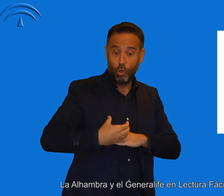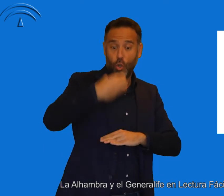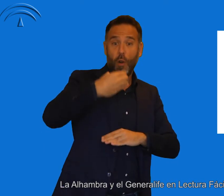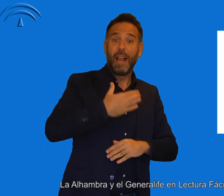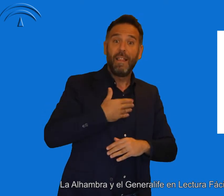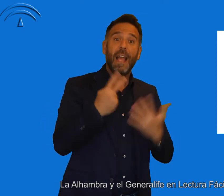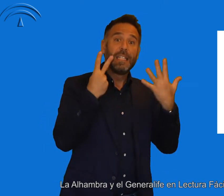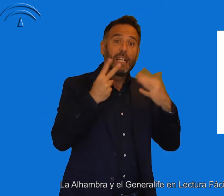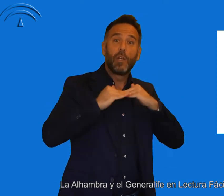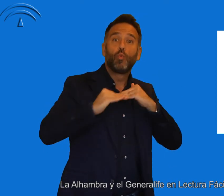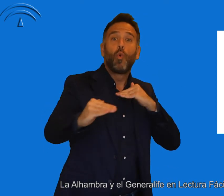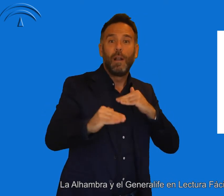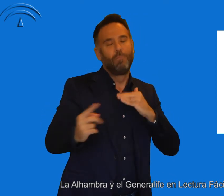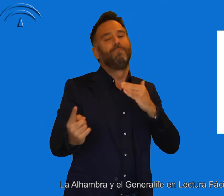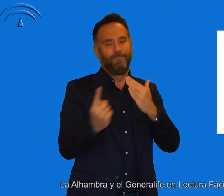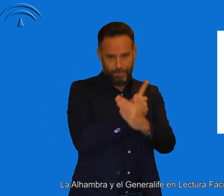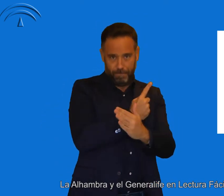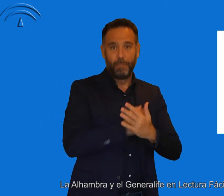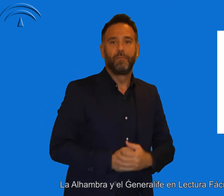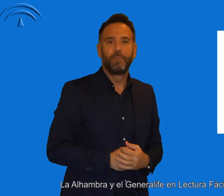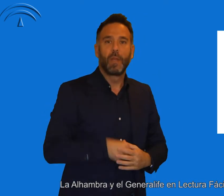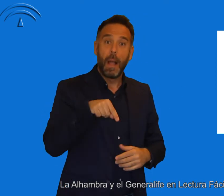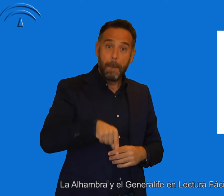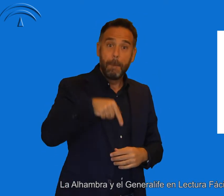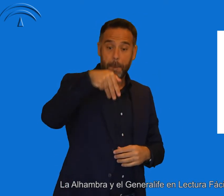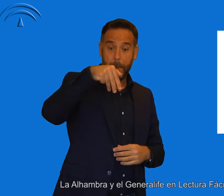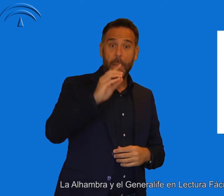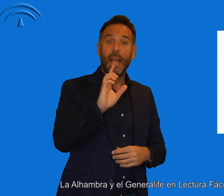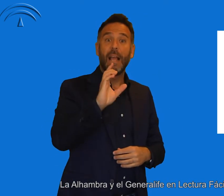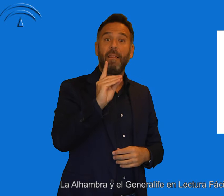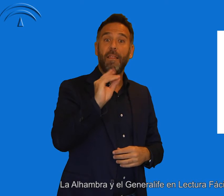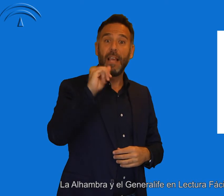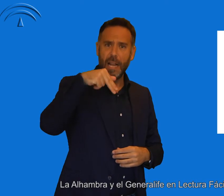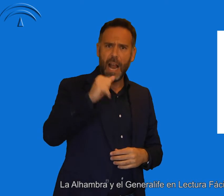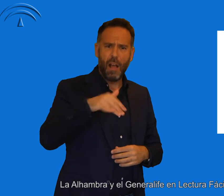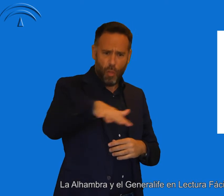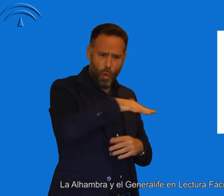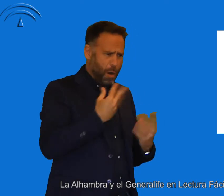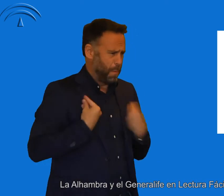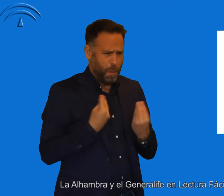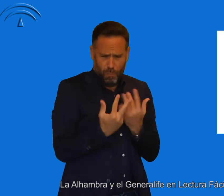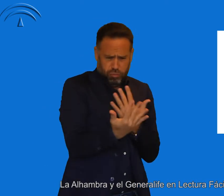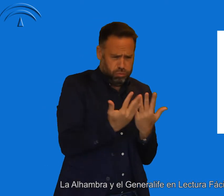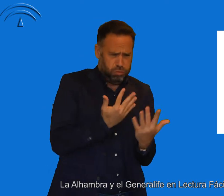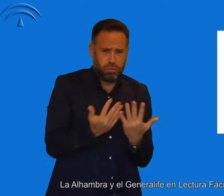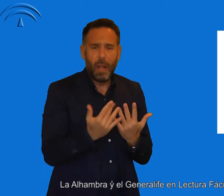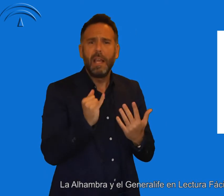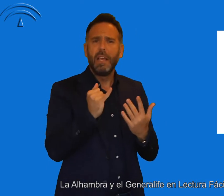exterior entraban por la puerta de la Torre de los 7 Suelos. La Medina era el lugar más poblado